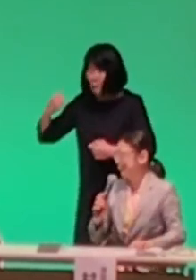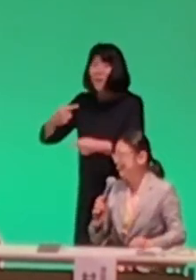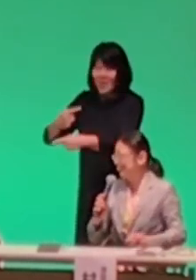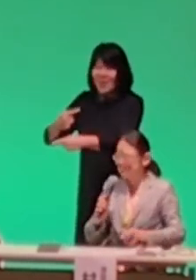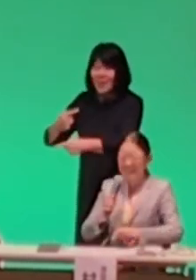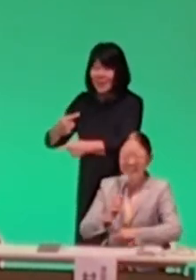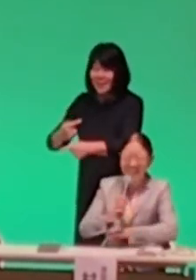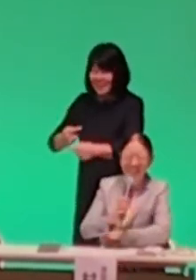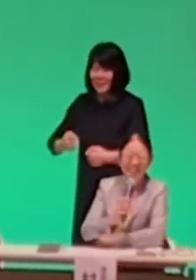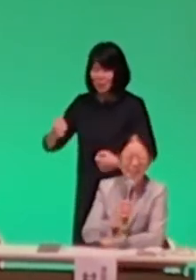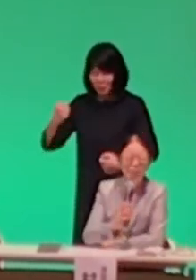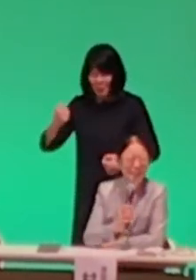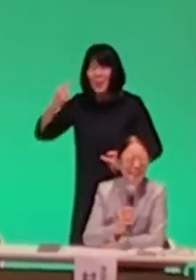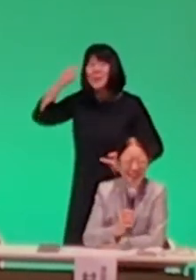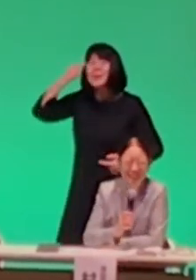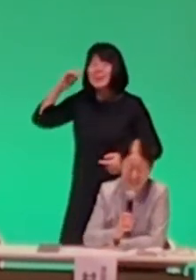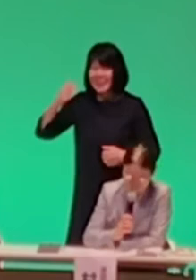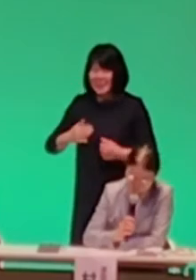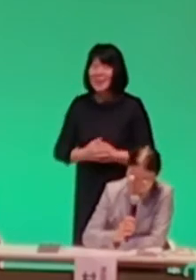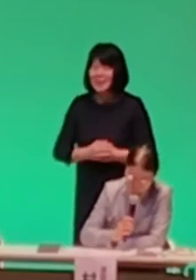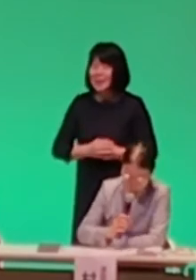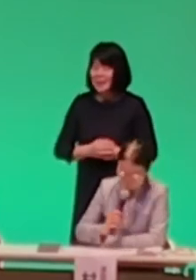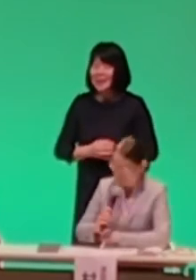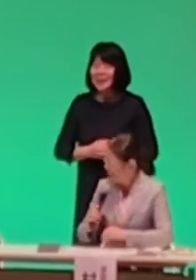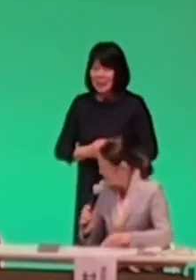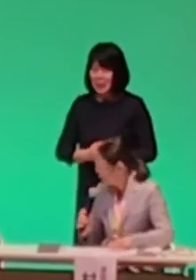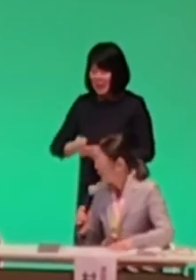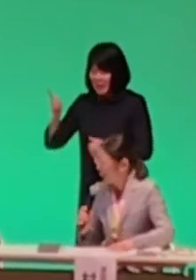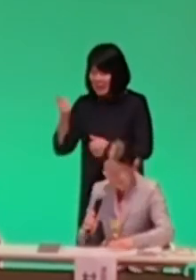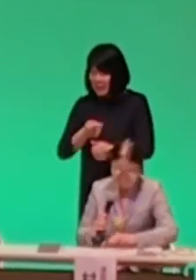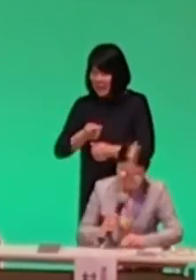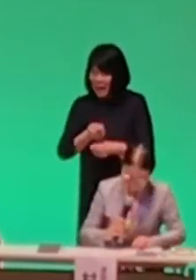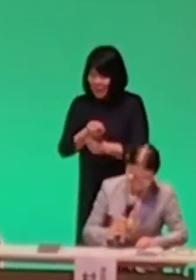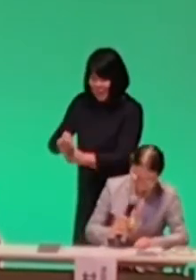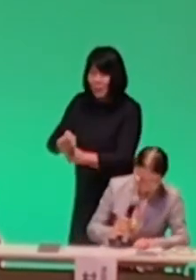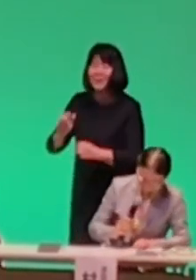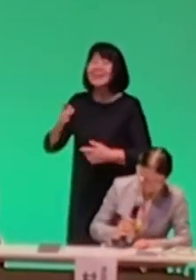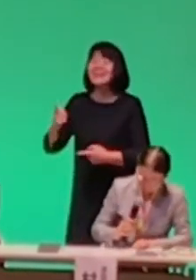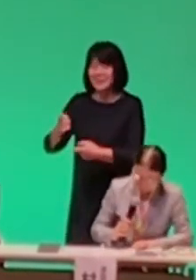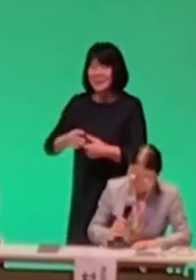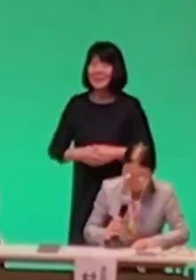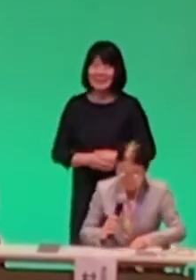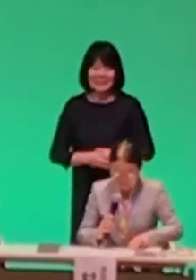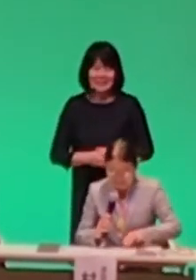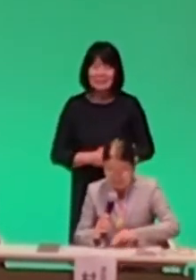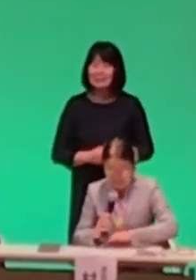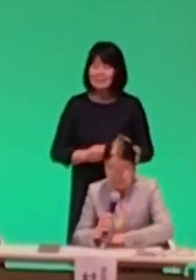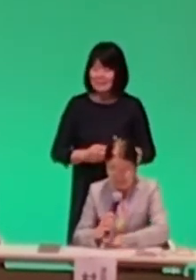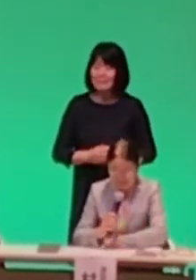だっていうのは全然間違ってるなっていうのはよくわかりますけど、